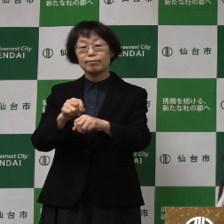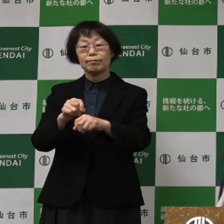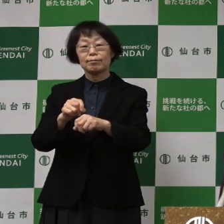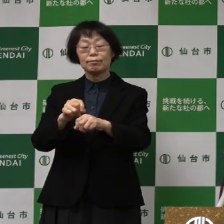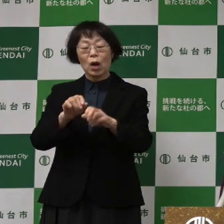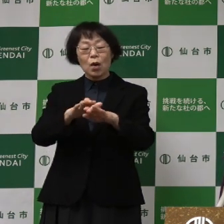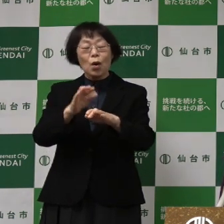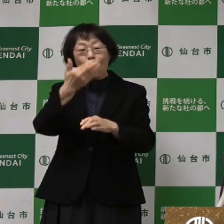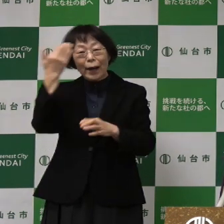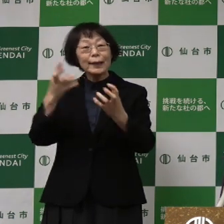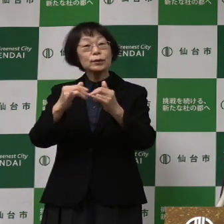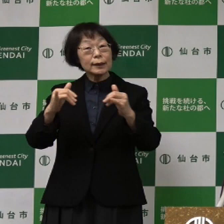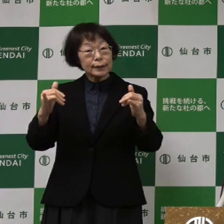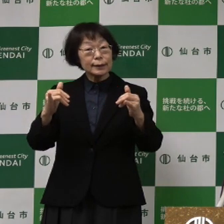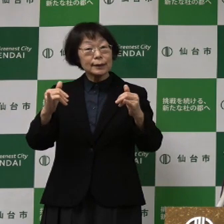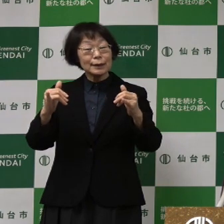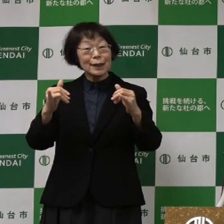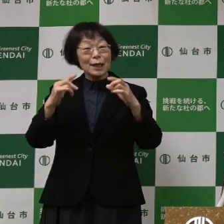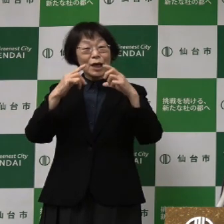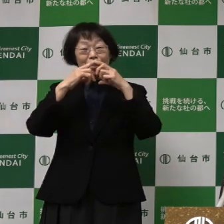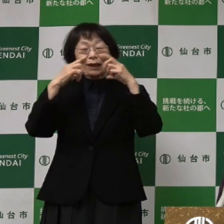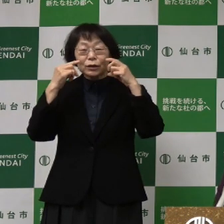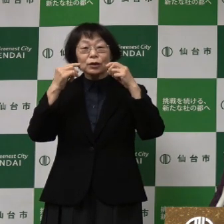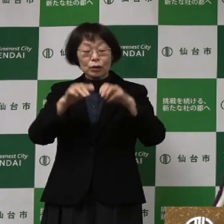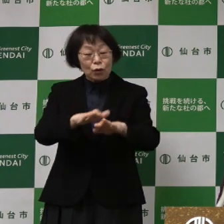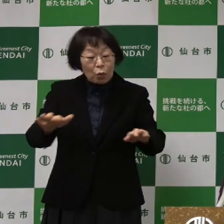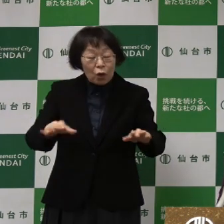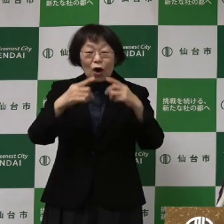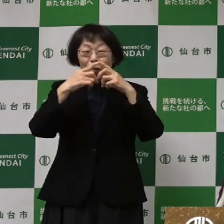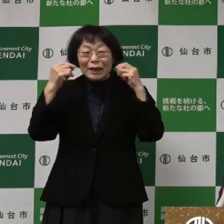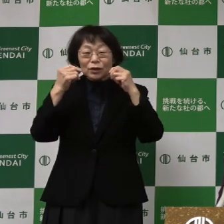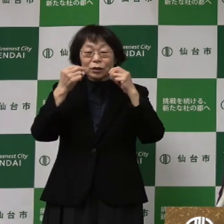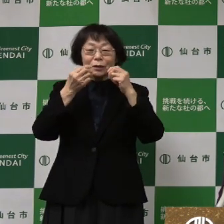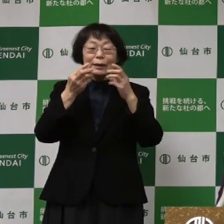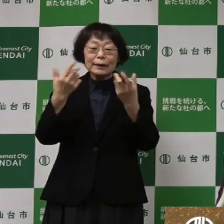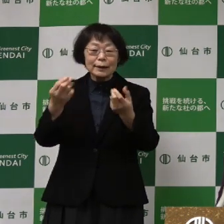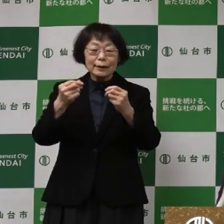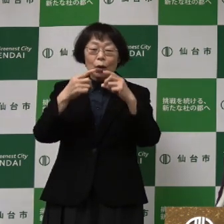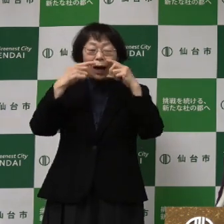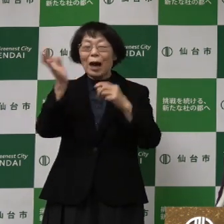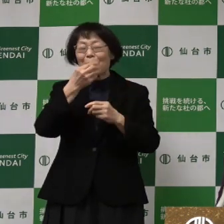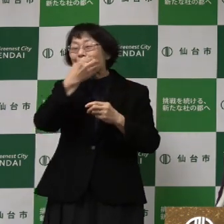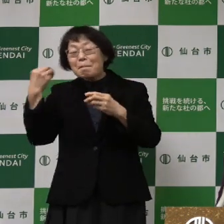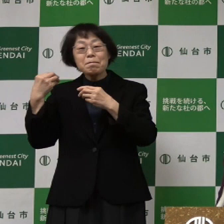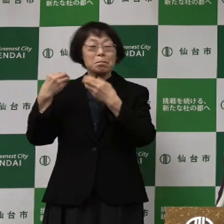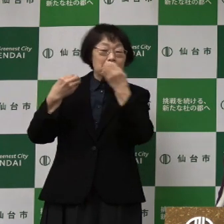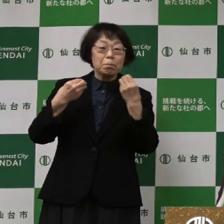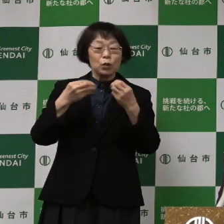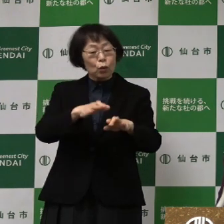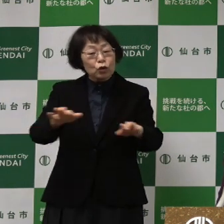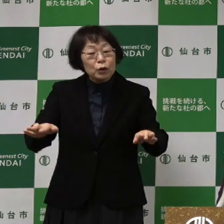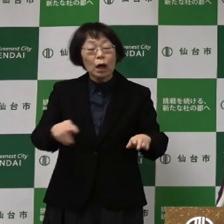若年層のマスクをなかなかつけられない状況のお子さんたちのところでか